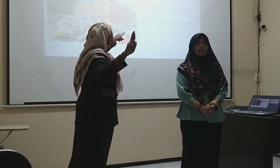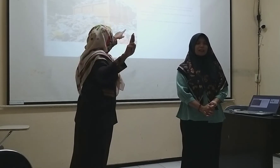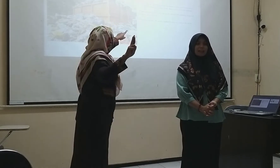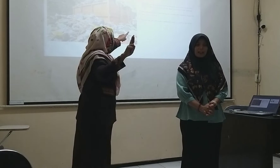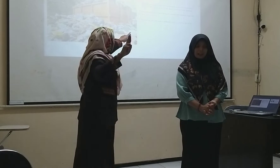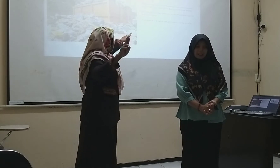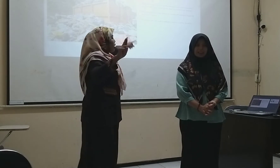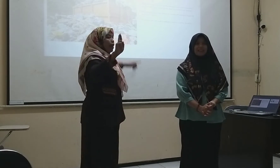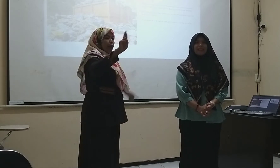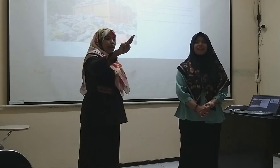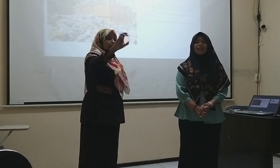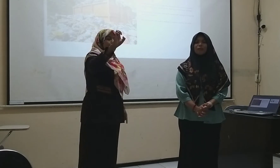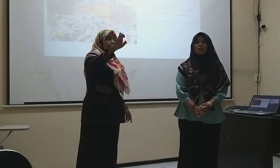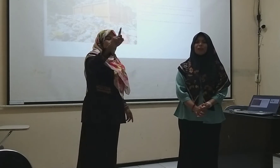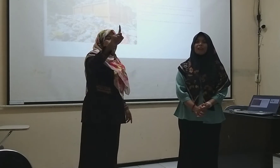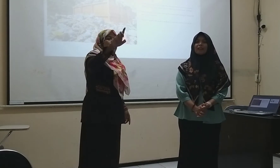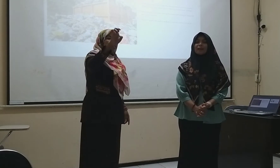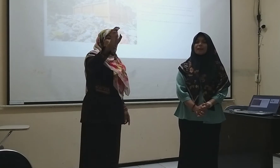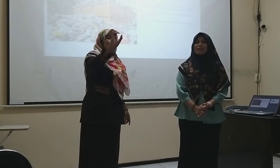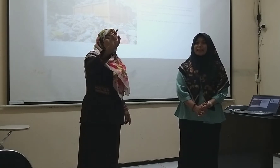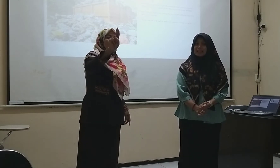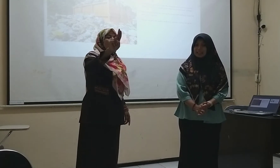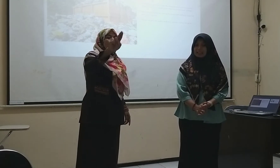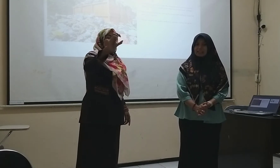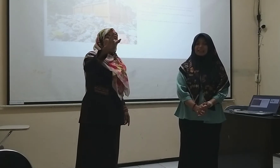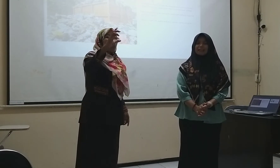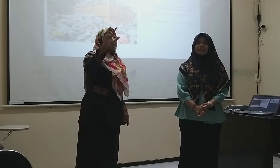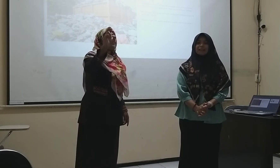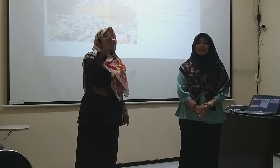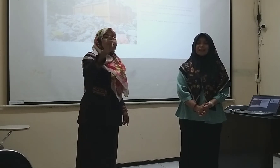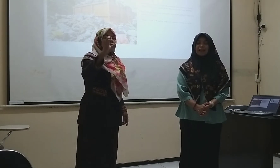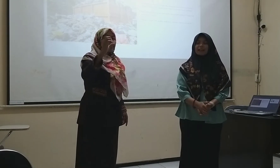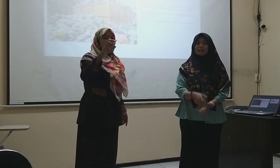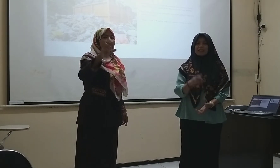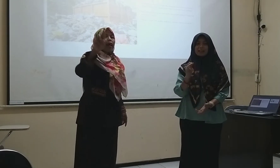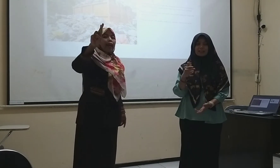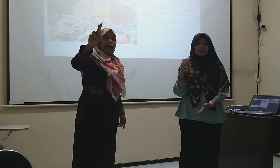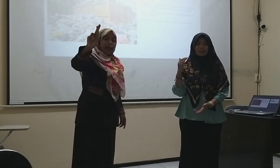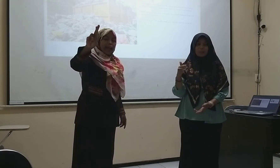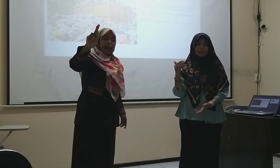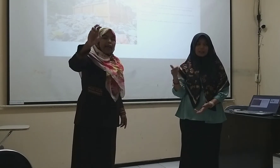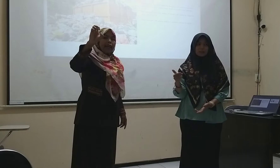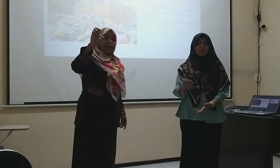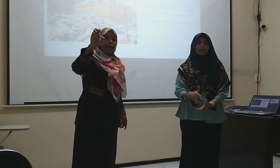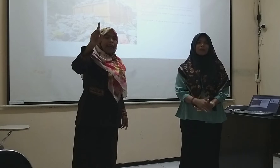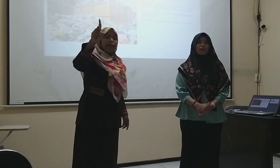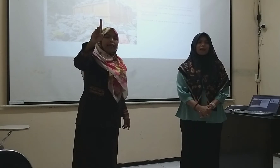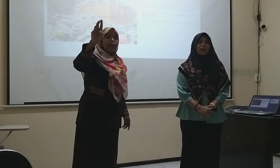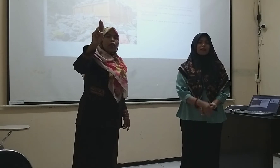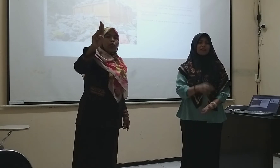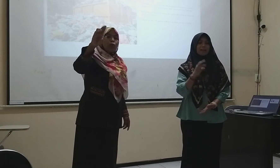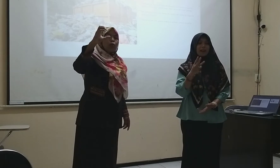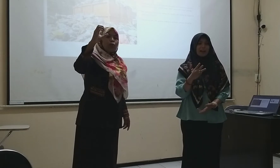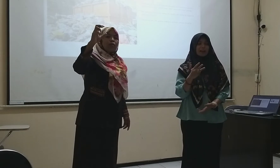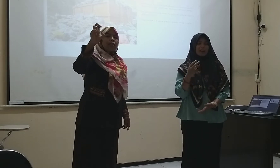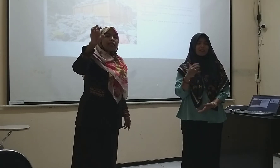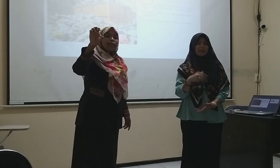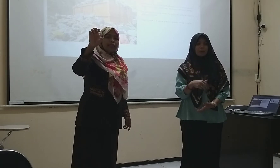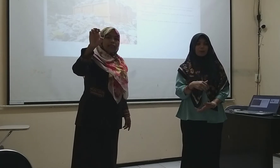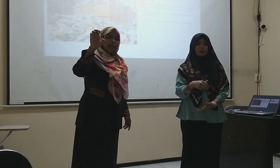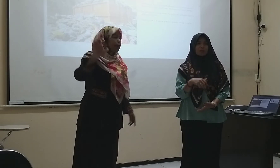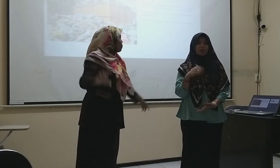reduce, dan recycle. Itu dari bahasa Inggris. Nah, akan saya jelaskan satu persatu. Ada